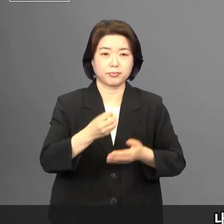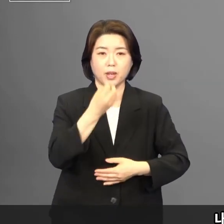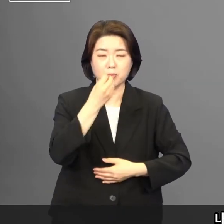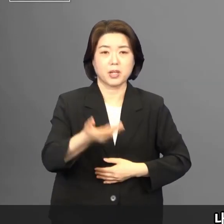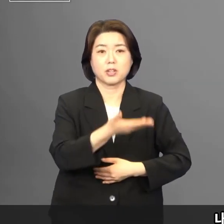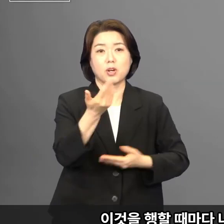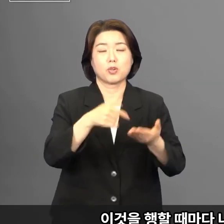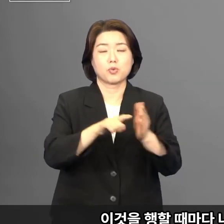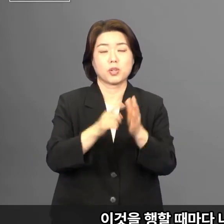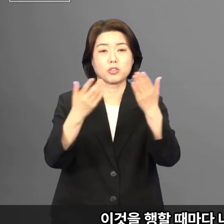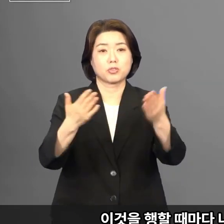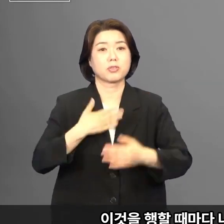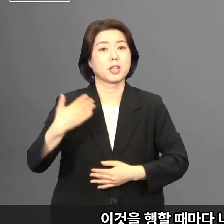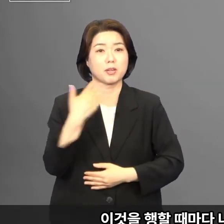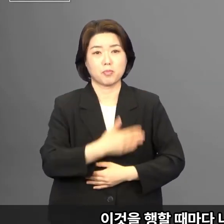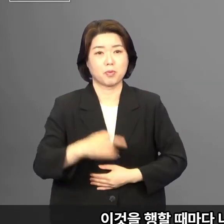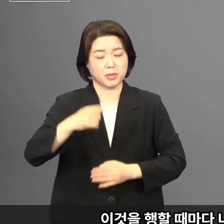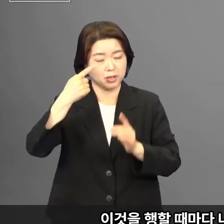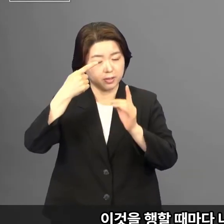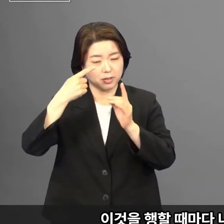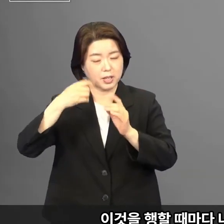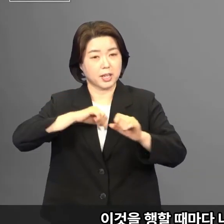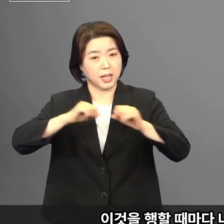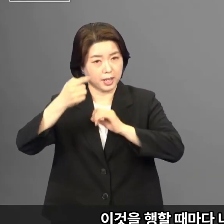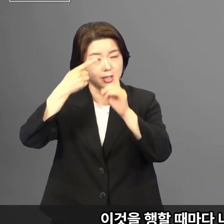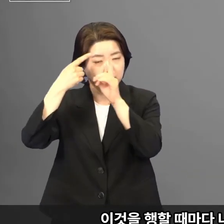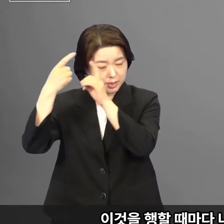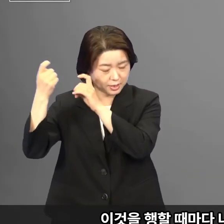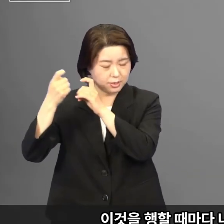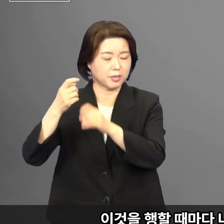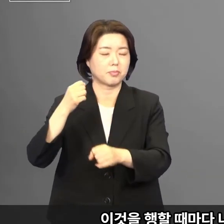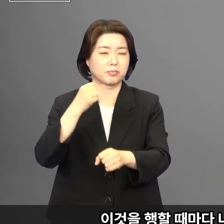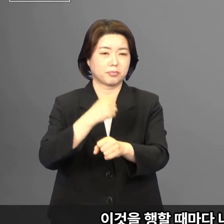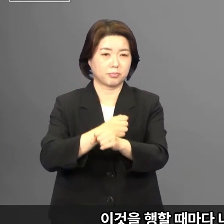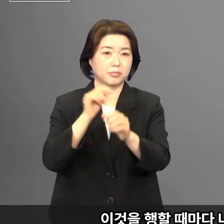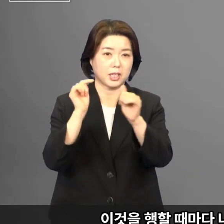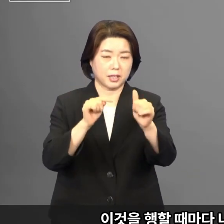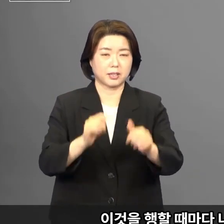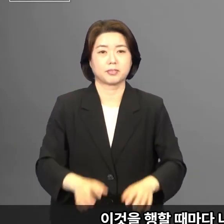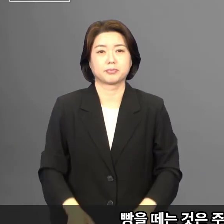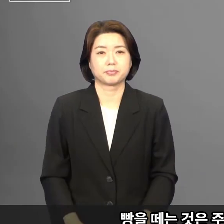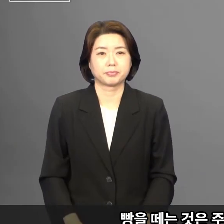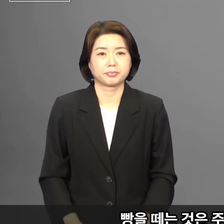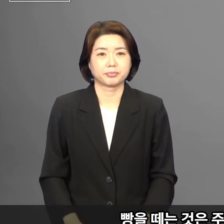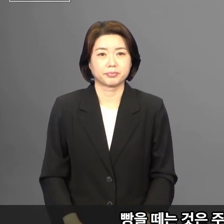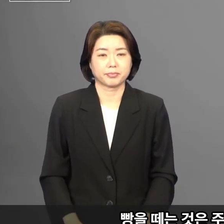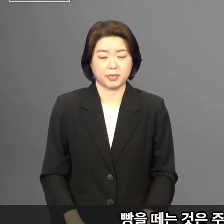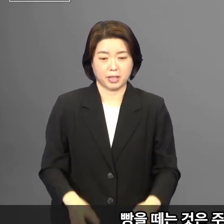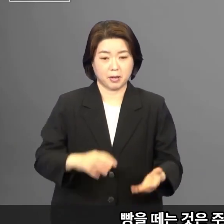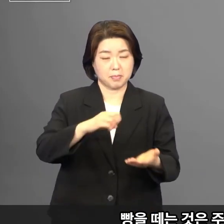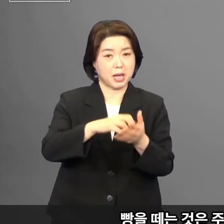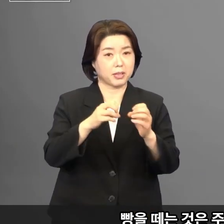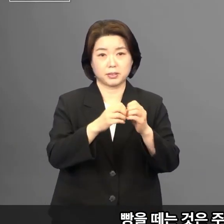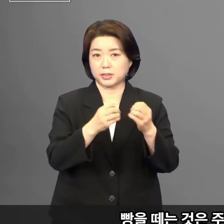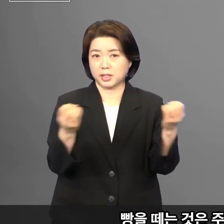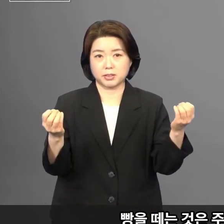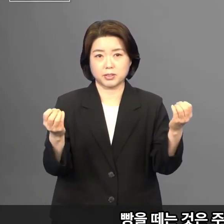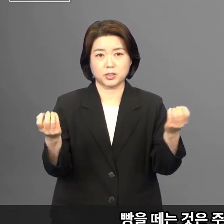내 몸이다. 이것을 행할 때마다 나를 기억하여라 하셨습니다. 빵을 떼는 것은